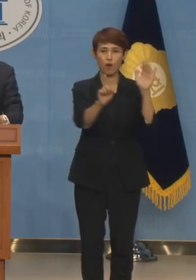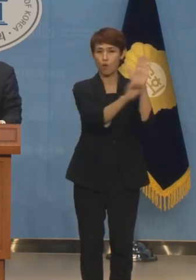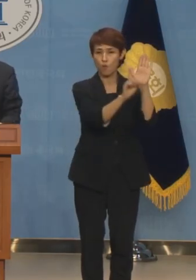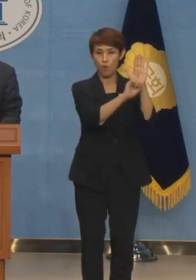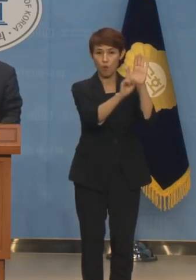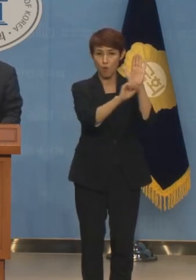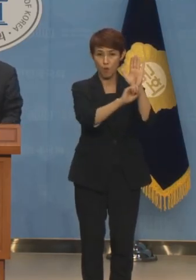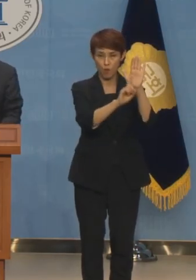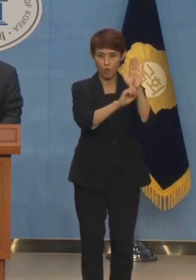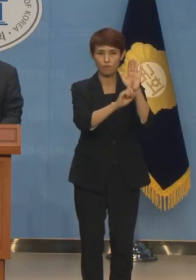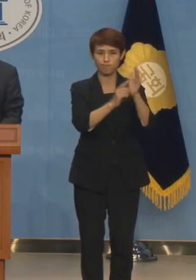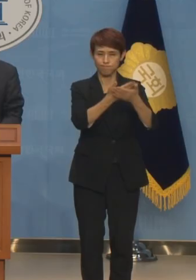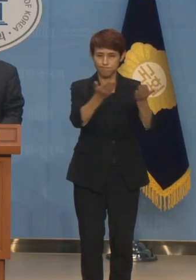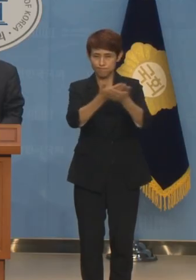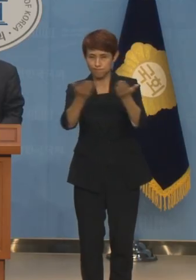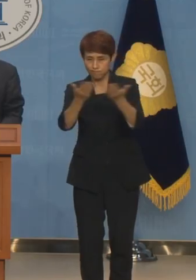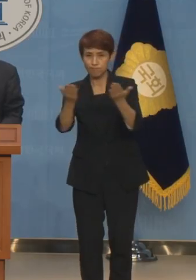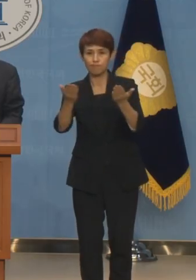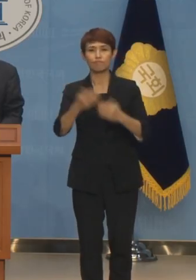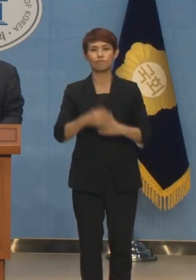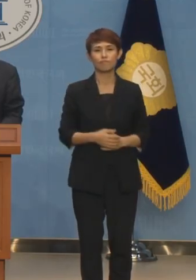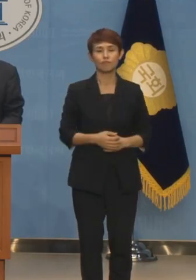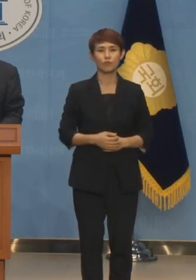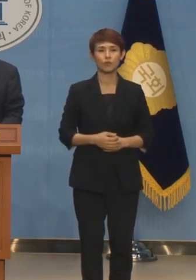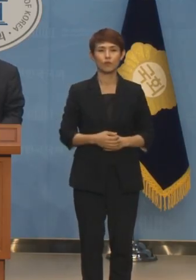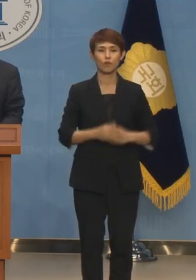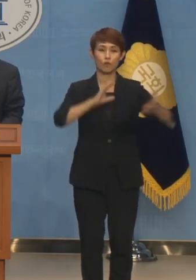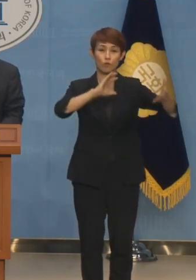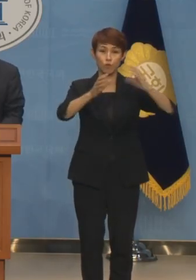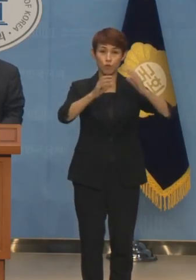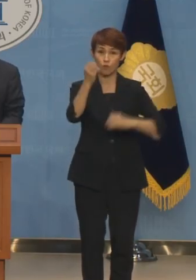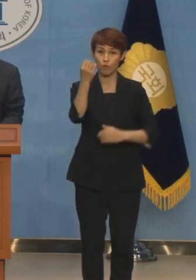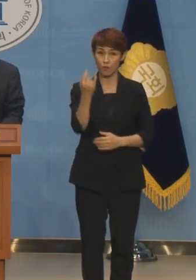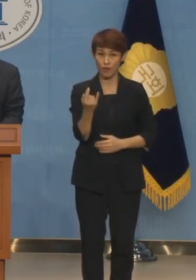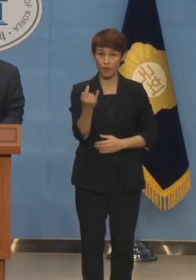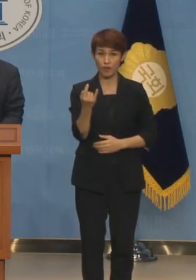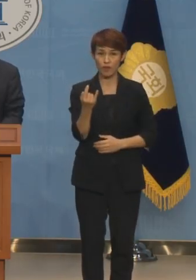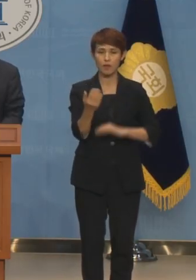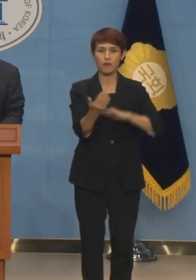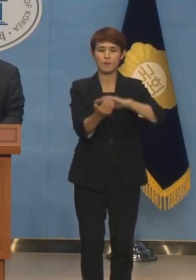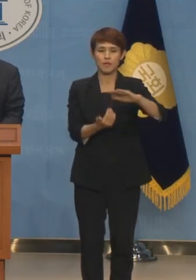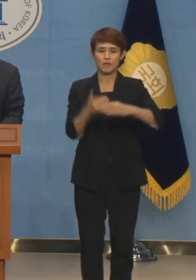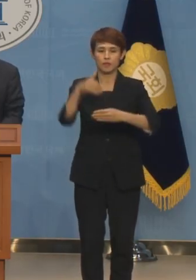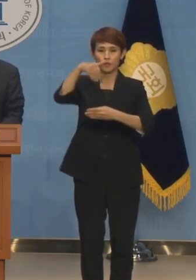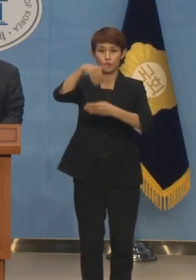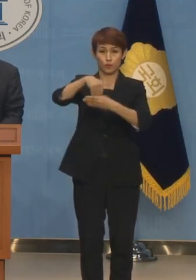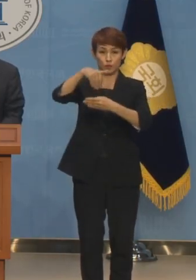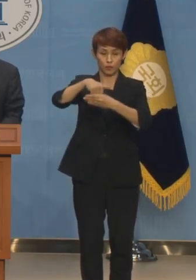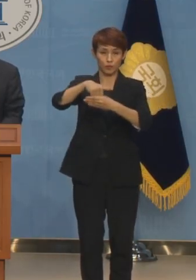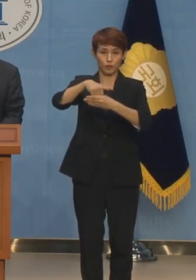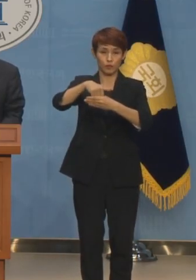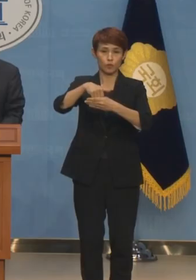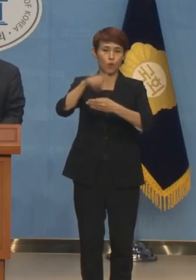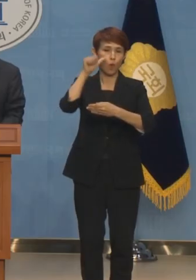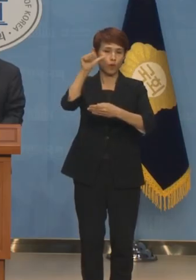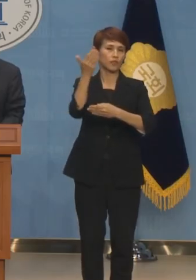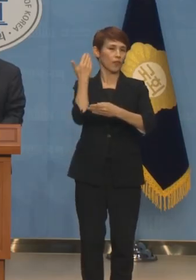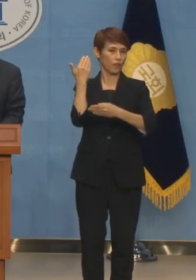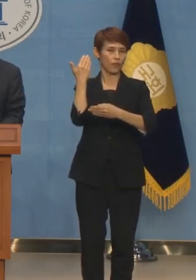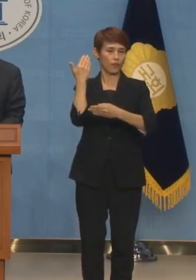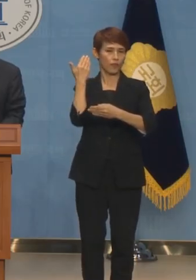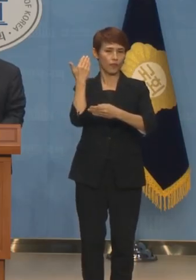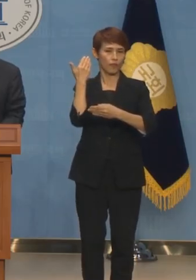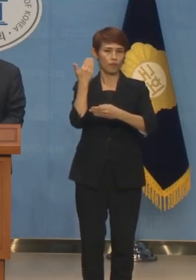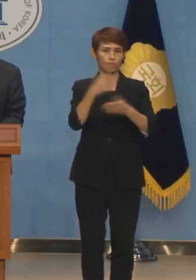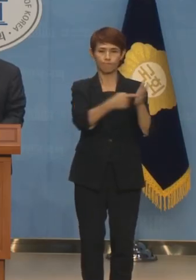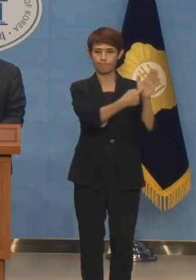기능을 강화하고 후보자 토론회가 사전투표 5일 전까지